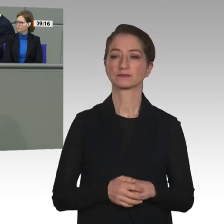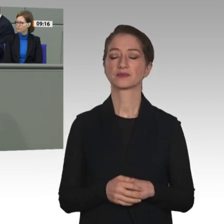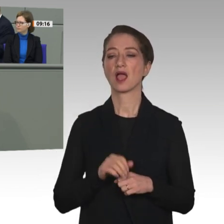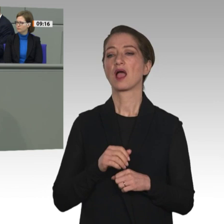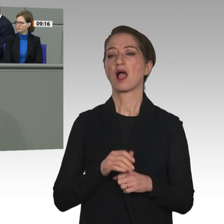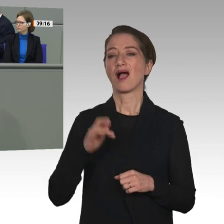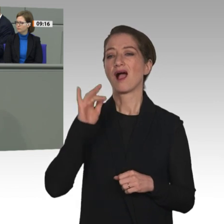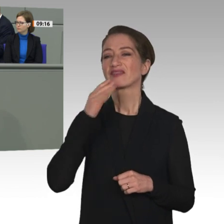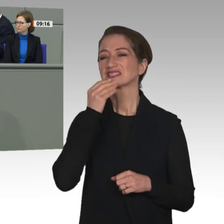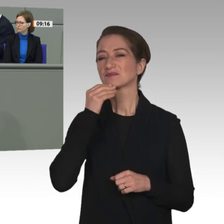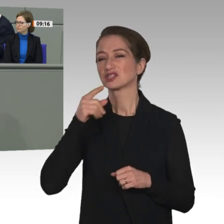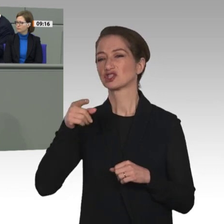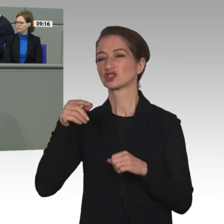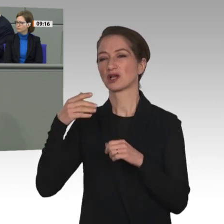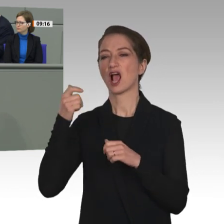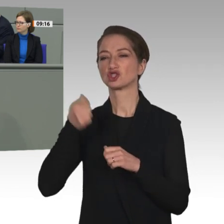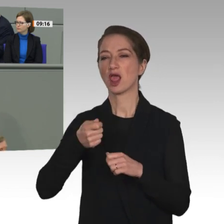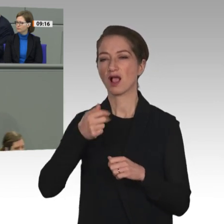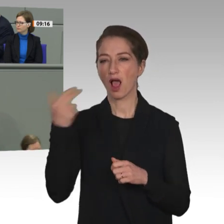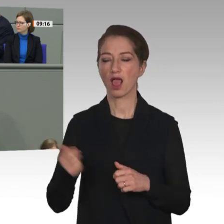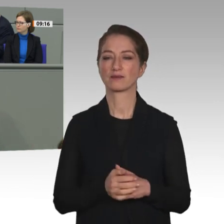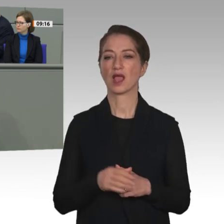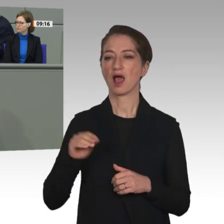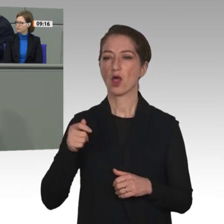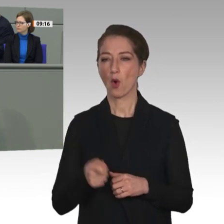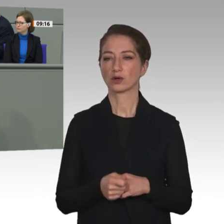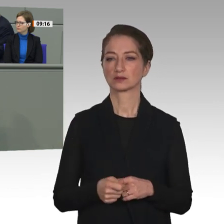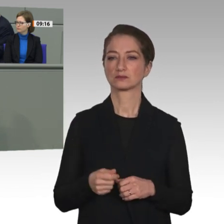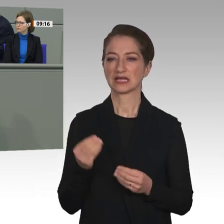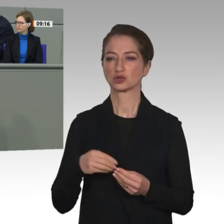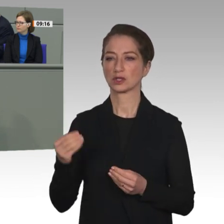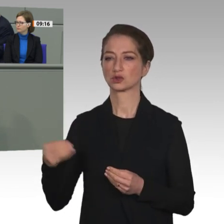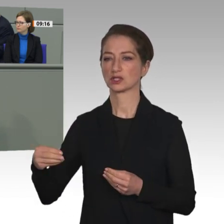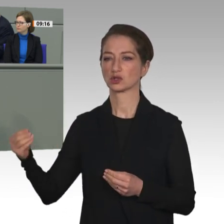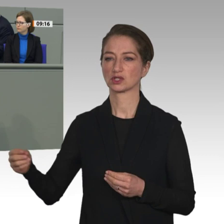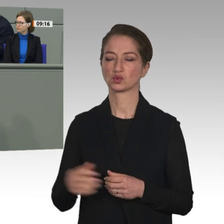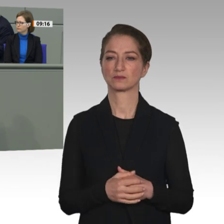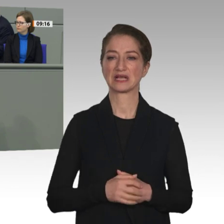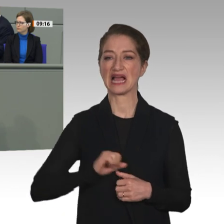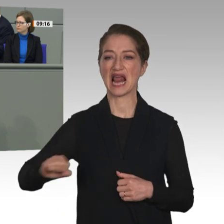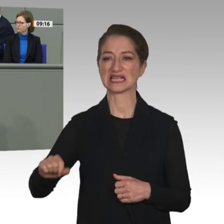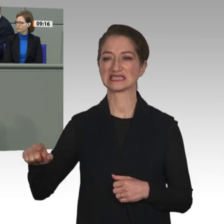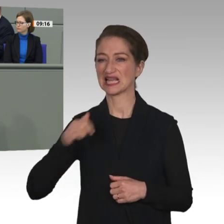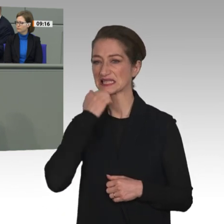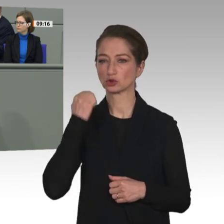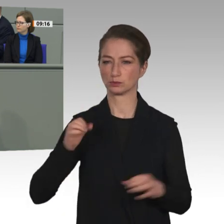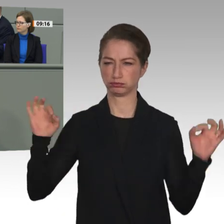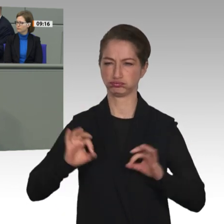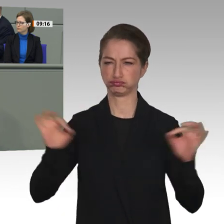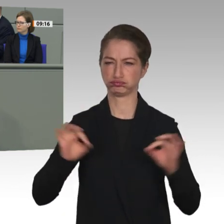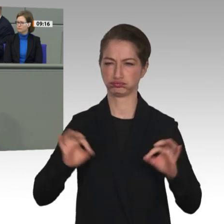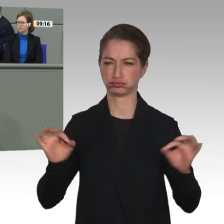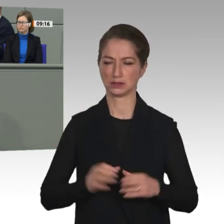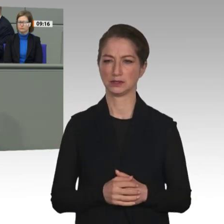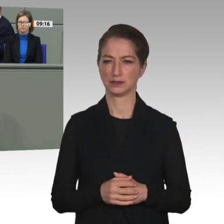die Morde von Hanau und. Und wir dürfen uns nichts vormachen. Der Rechtsextremismus hat es eben